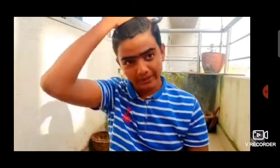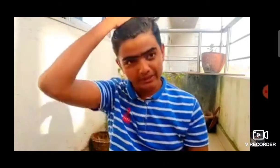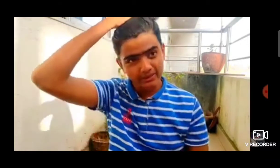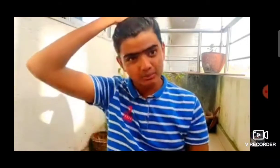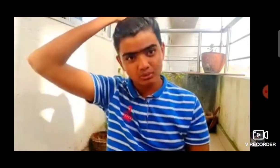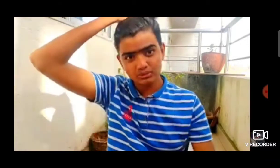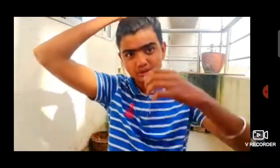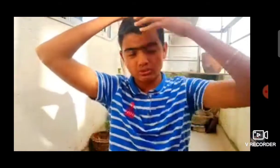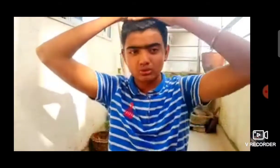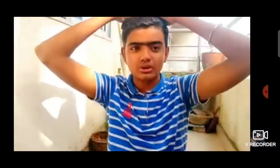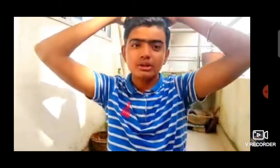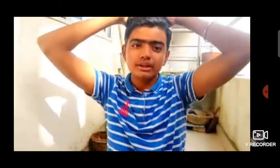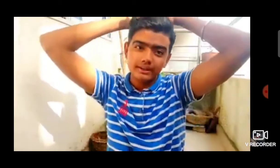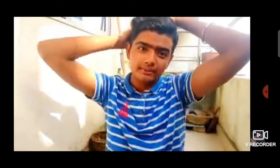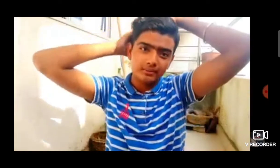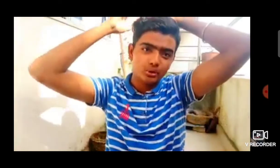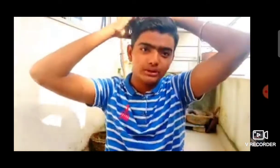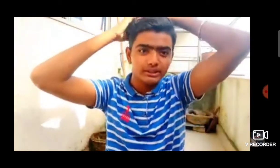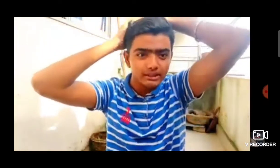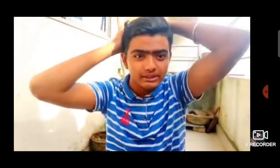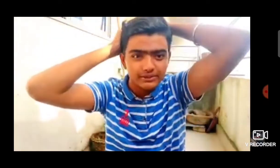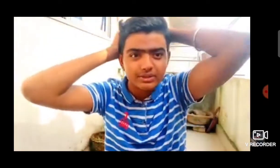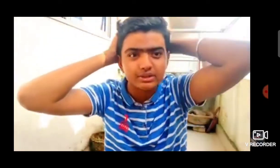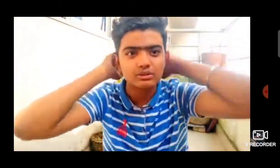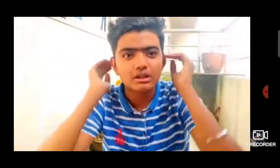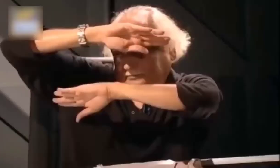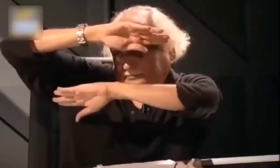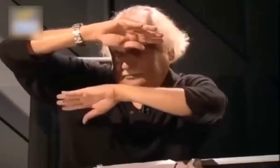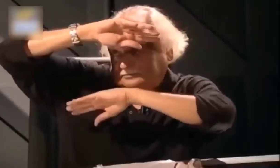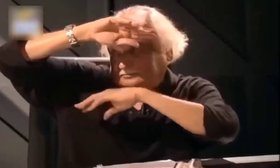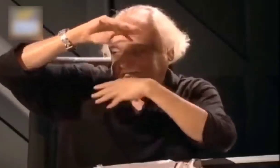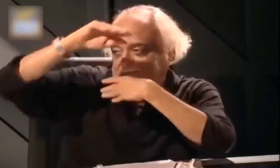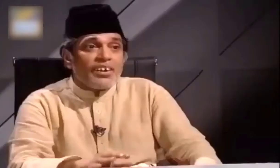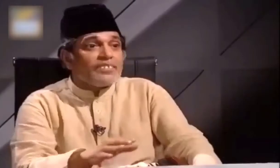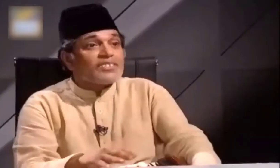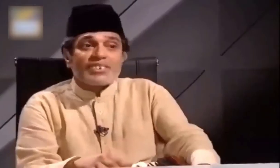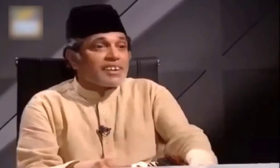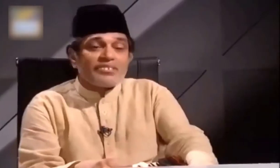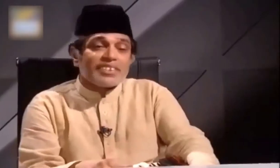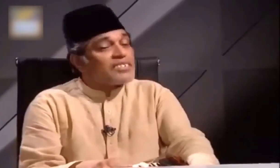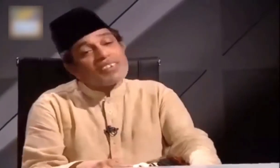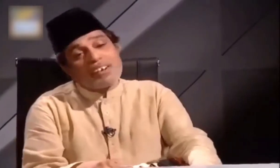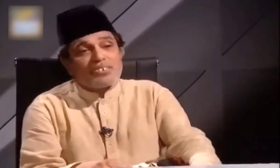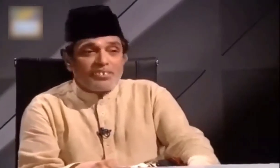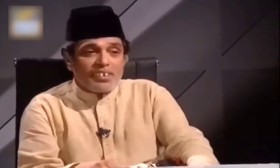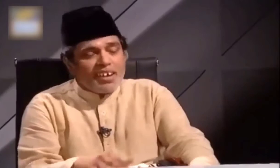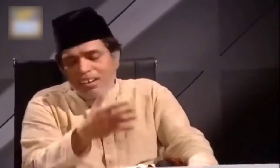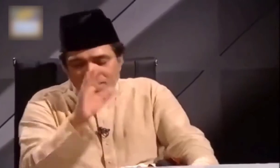ऑफलाइन एग्जाम्स लोगे तो यह बहुत ही गलत दिशा होता अल्लाह माफ करें भक्त मनुष्य घुमक्कड़ रन लाखों